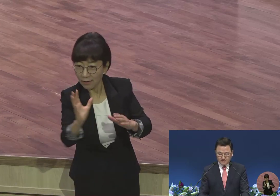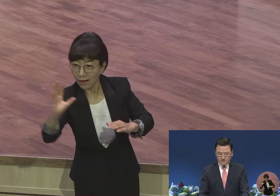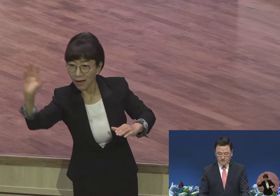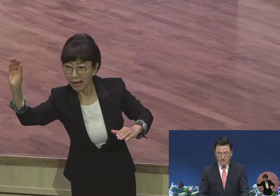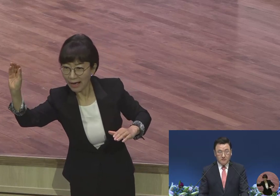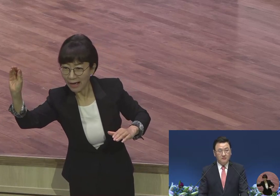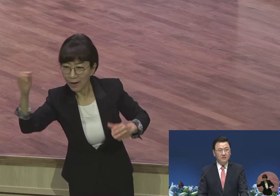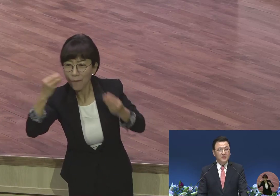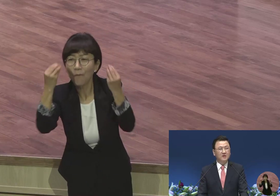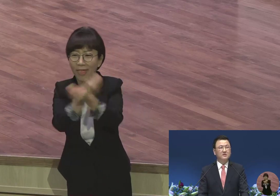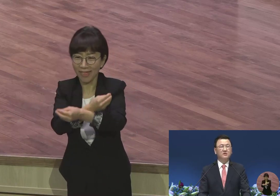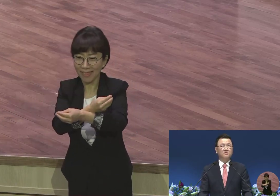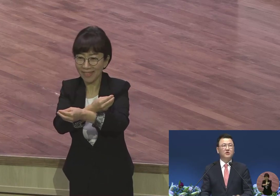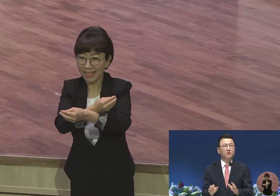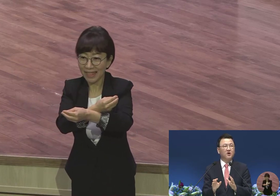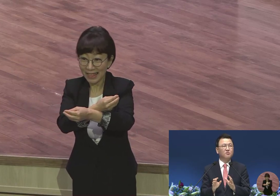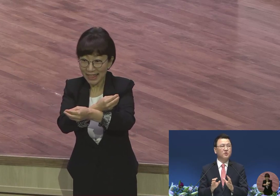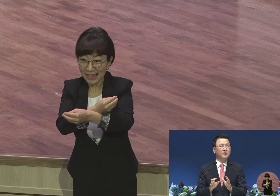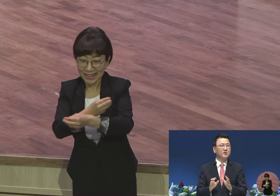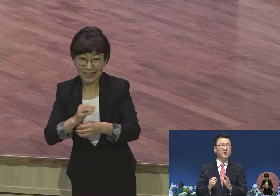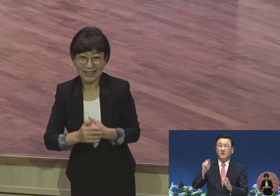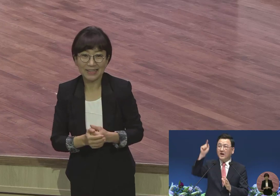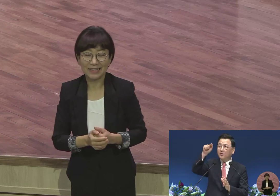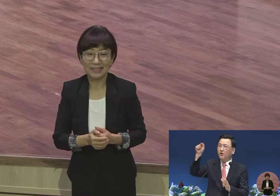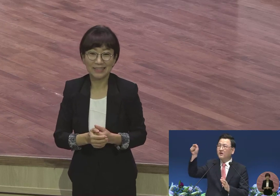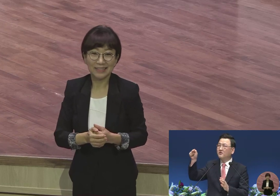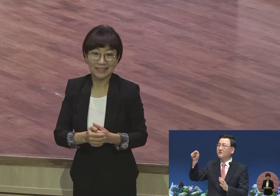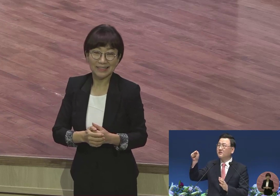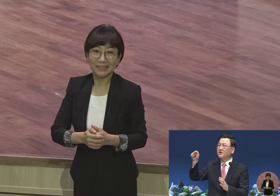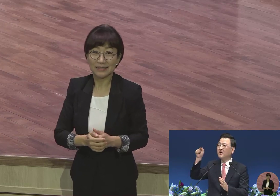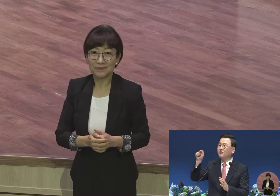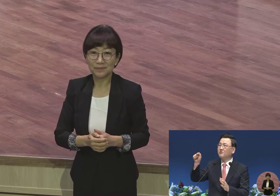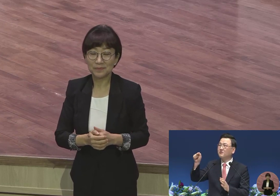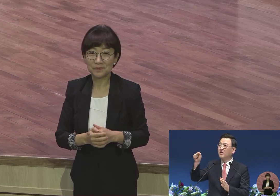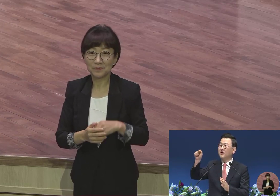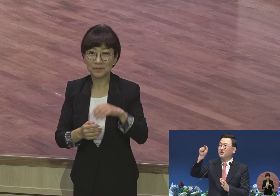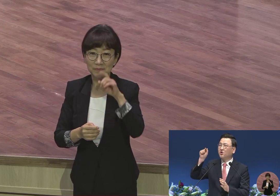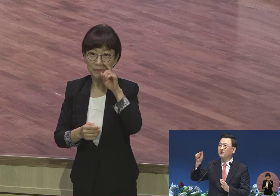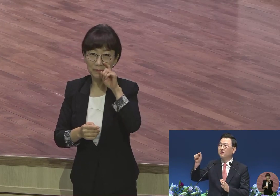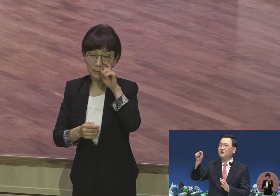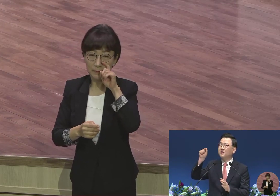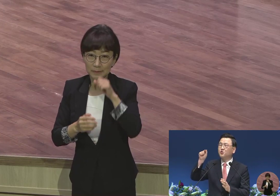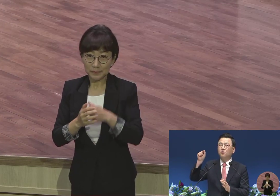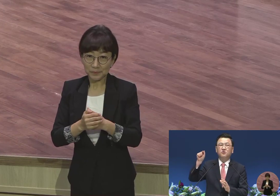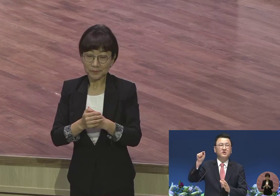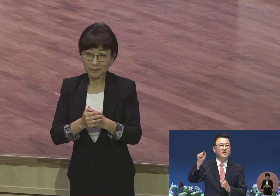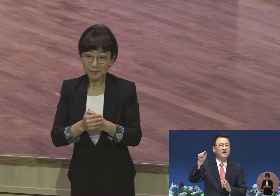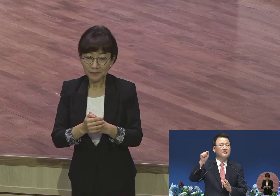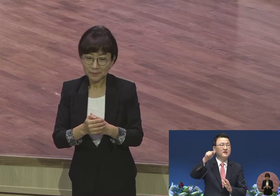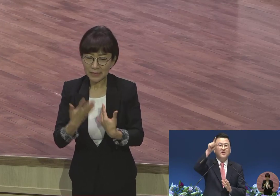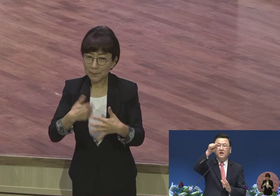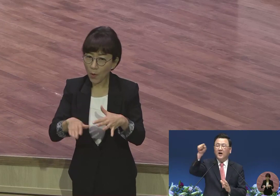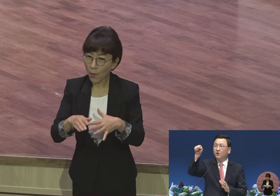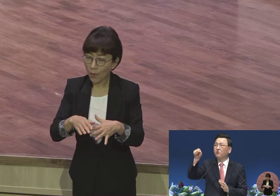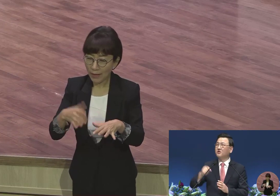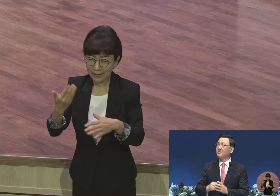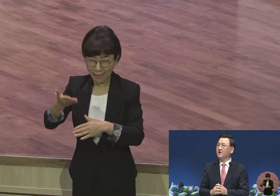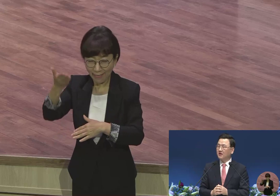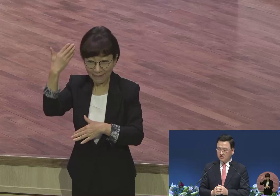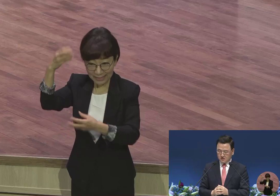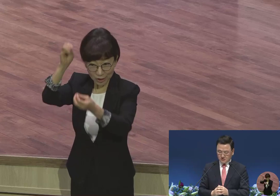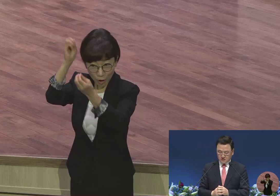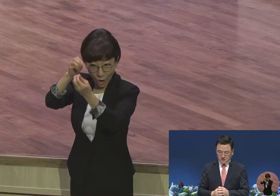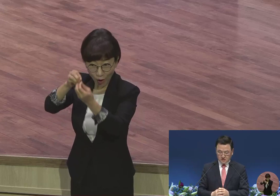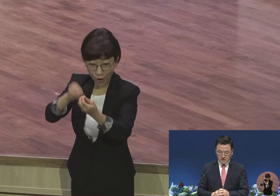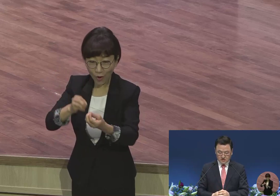말합니다. 그래서 우리 요한복음에 보면 가로가 있거든요. 이 가로는 전설이나 소문을 얘기할 때 가로를